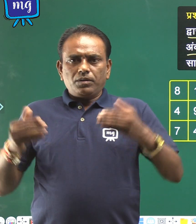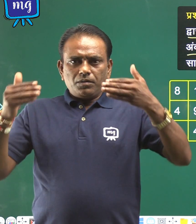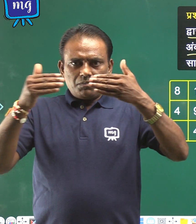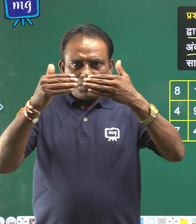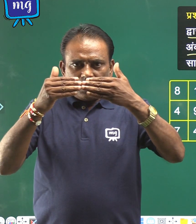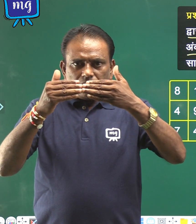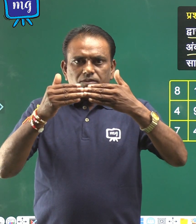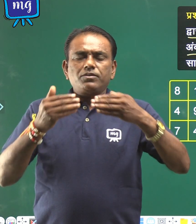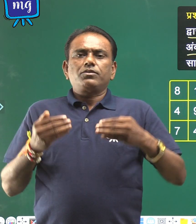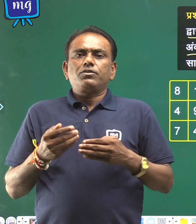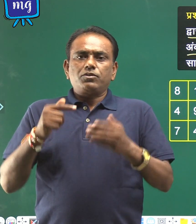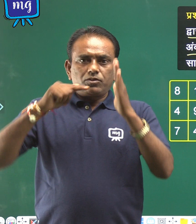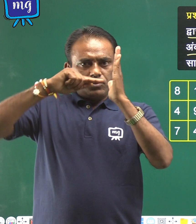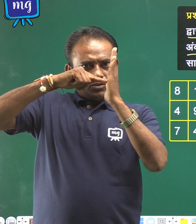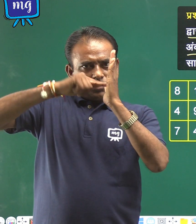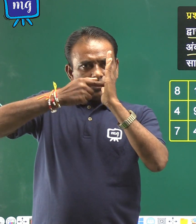मिलान चिन्हों का प्रयोग